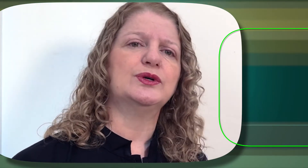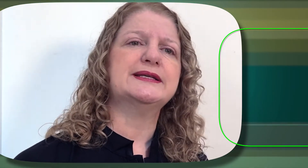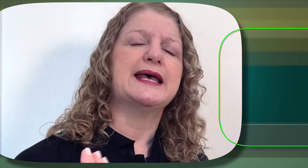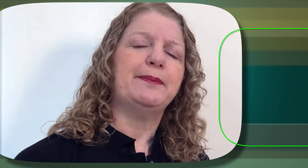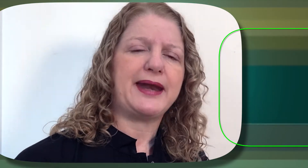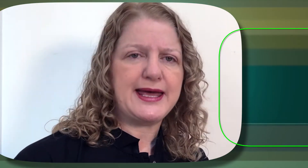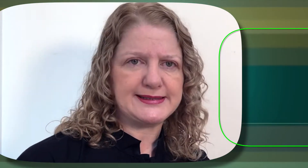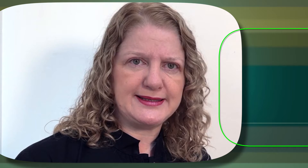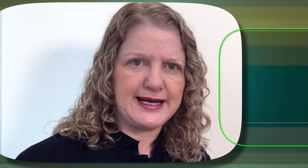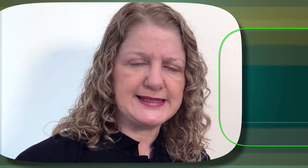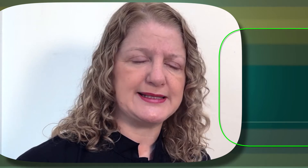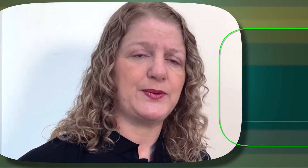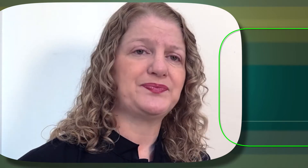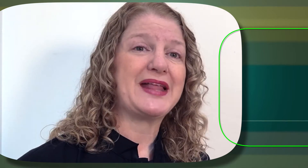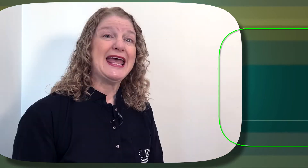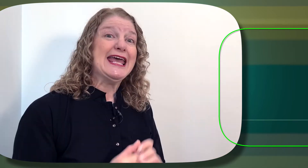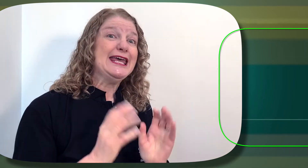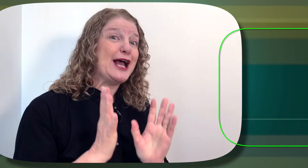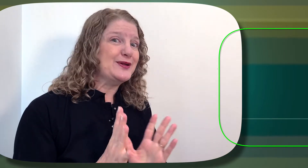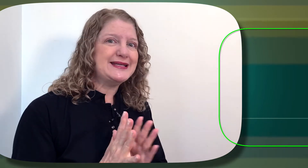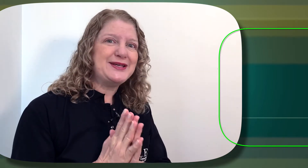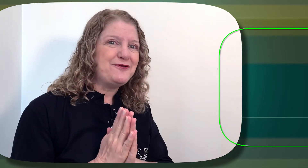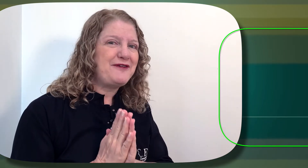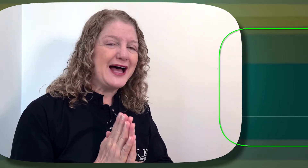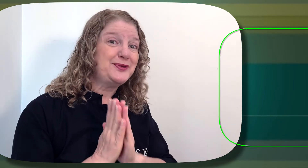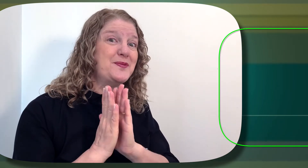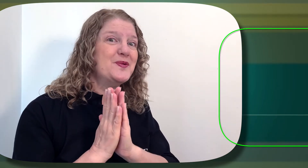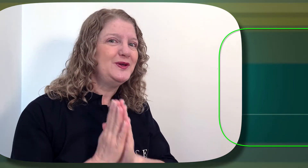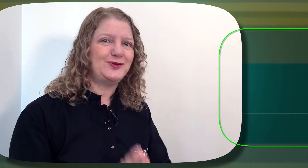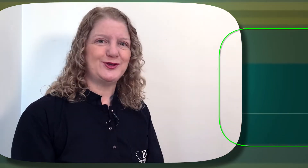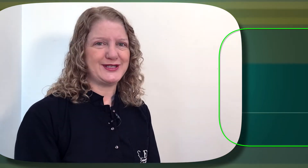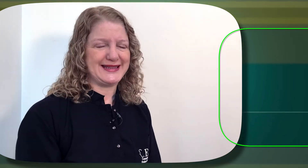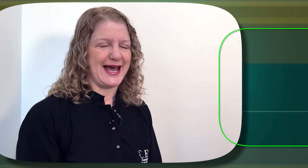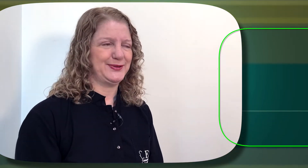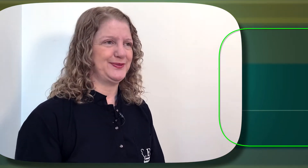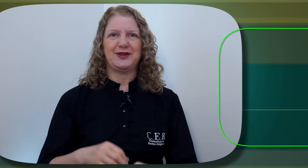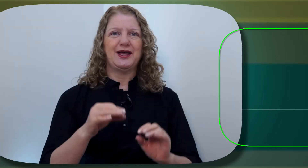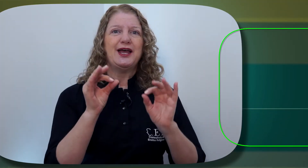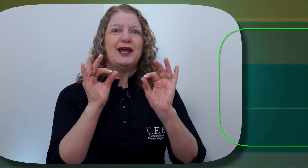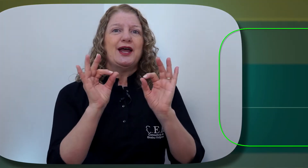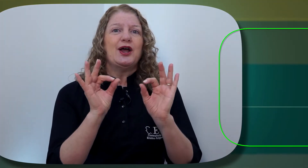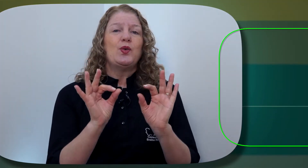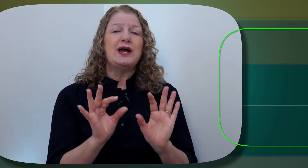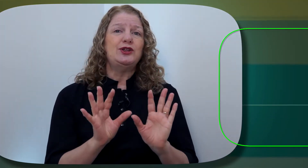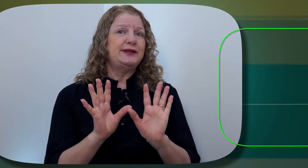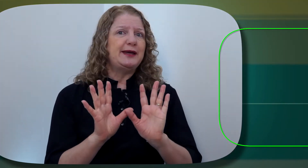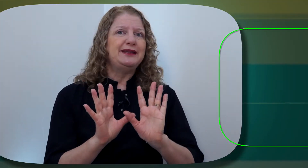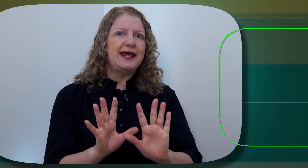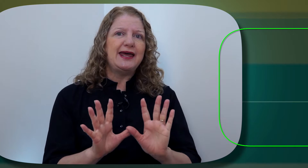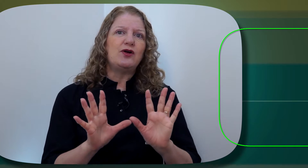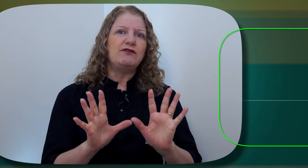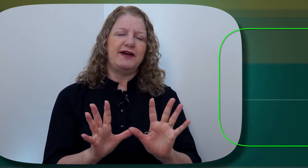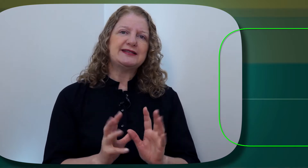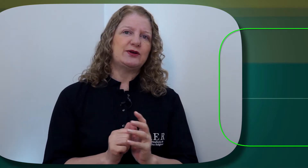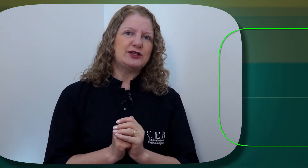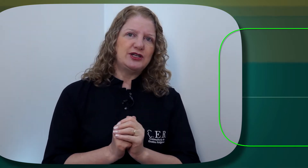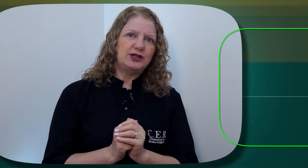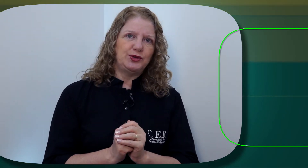surdas, para essa interação. E aconteceu um fato muito inusitado. Quando eu terminei a conversa com a